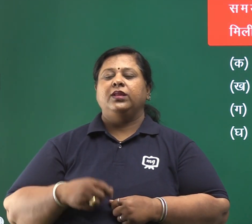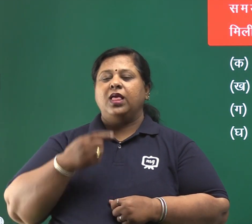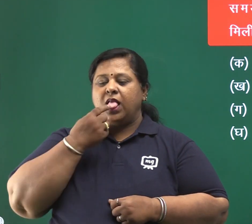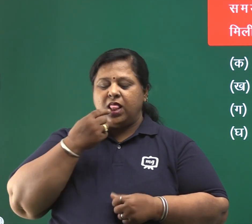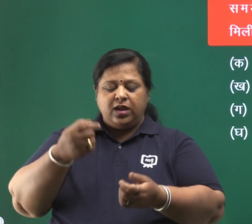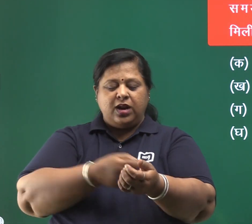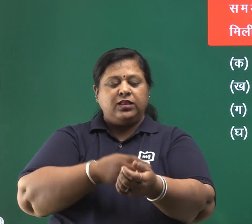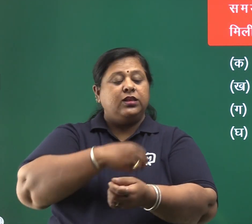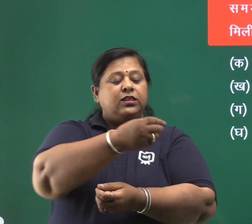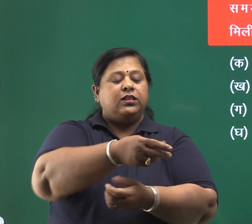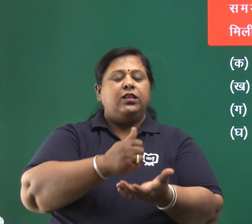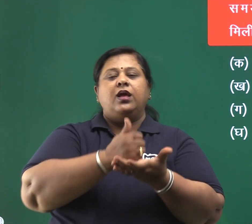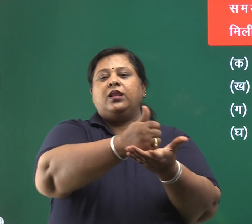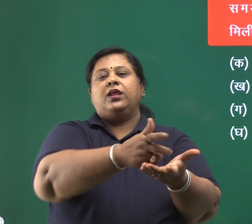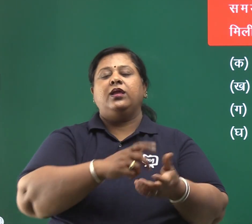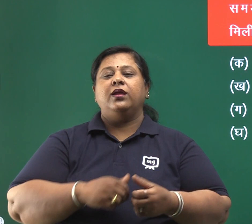रक्तदान के लिए